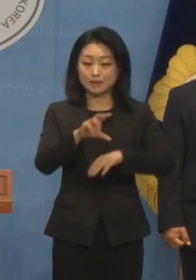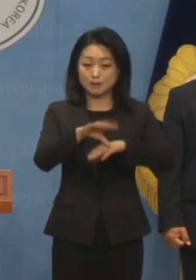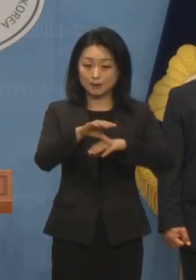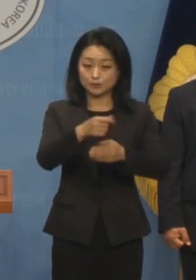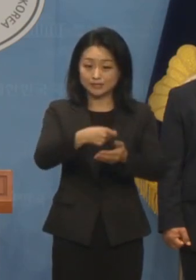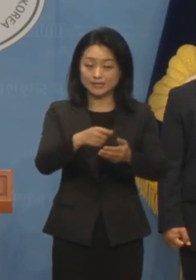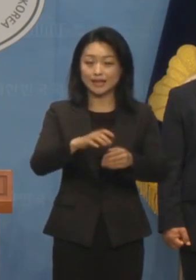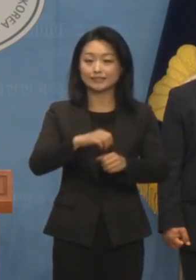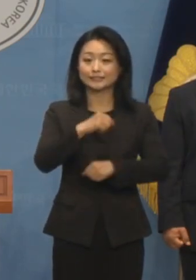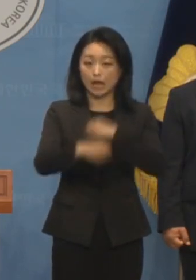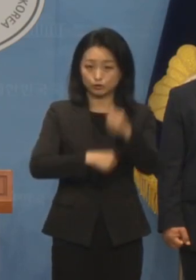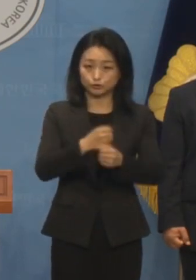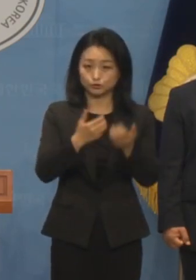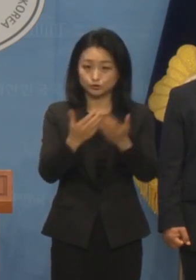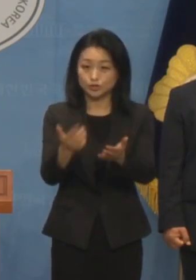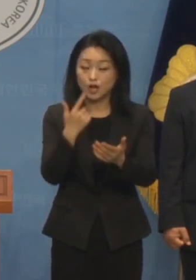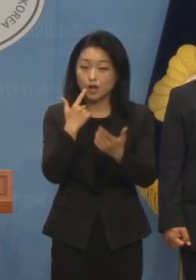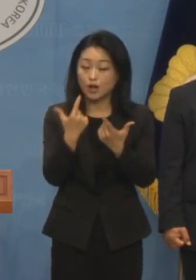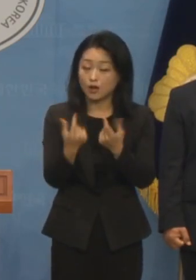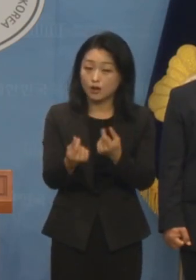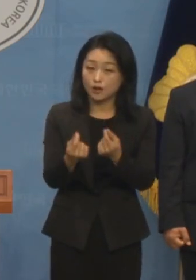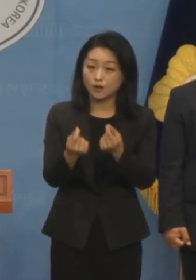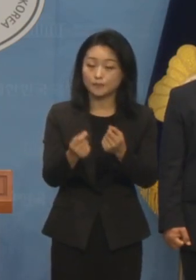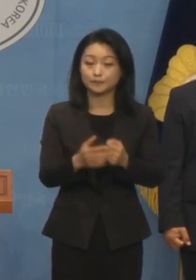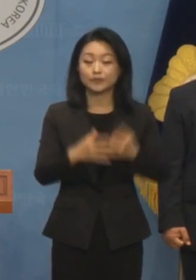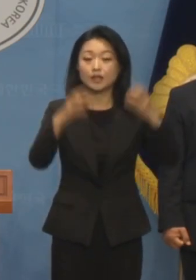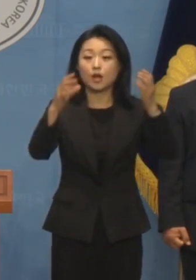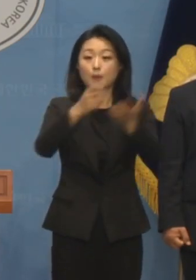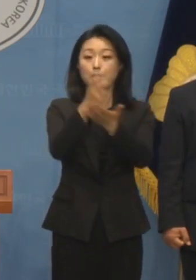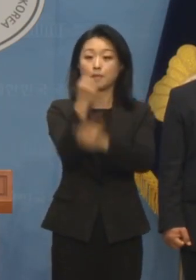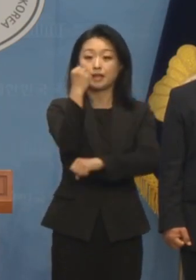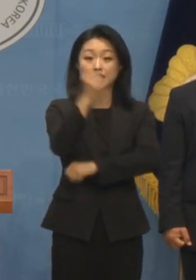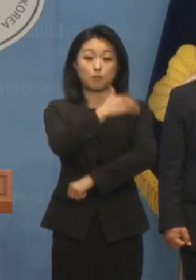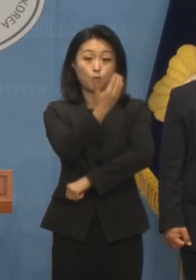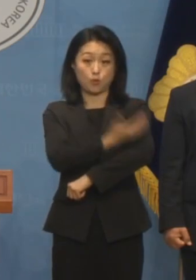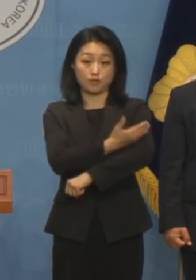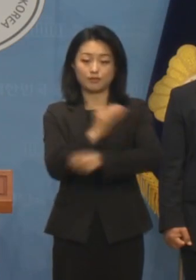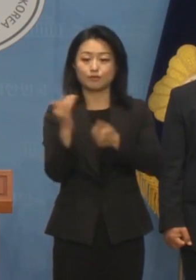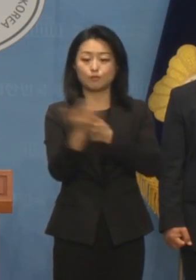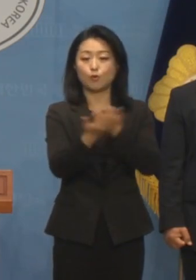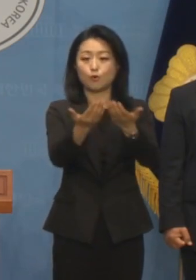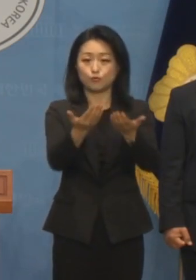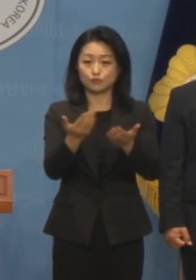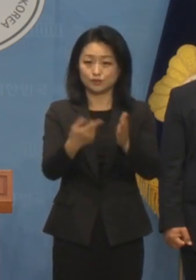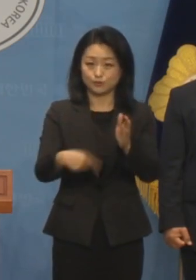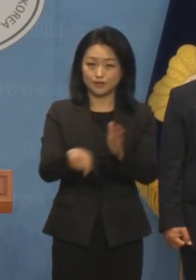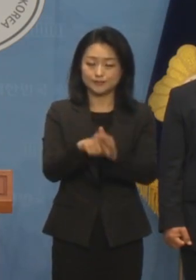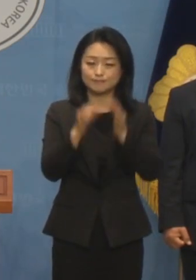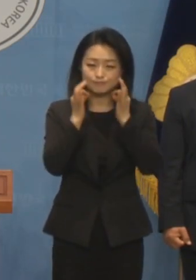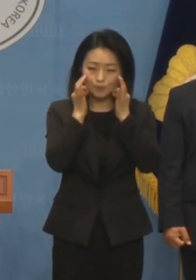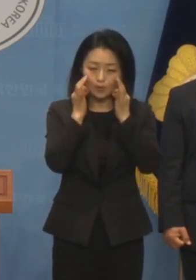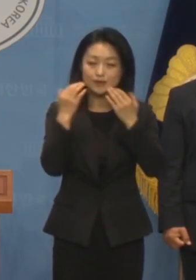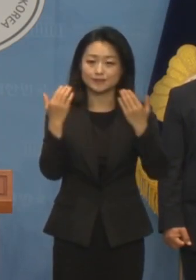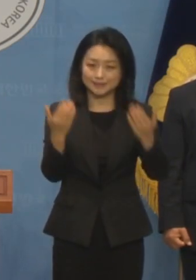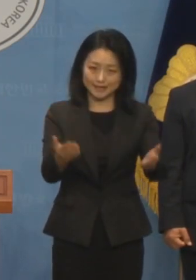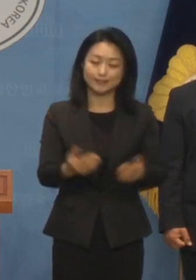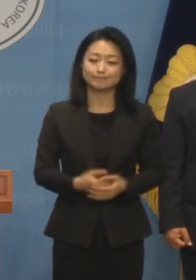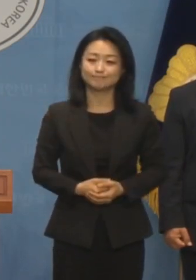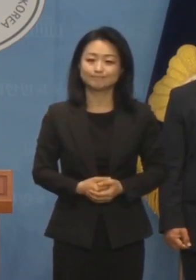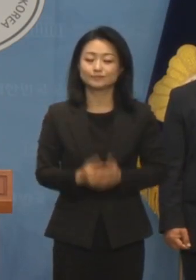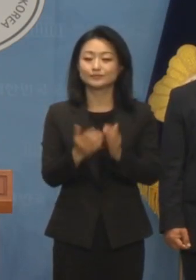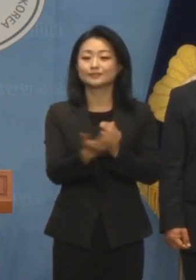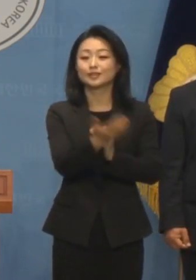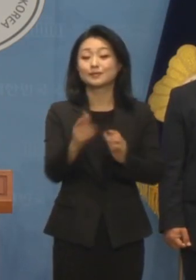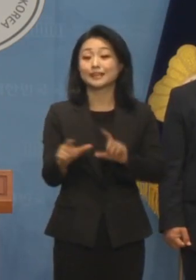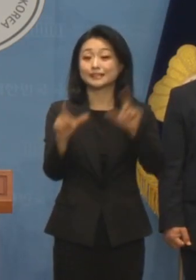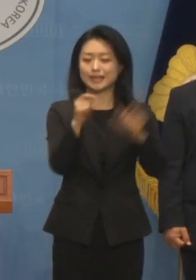윤석열 대통령이 퇴행시키려 하는 헌법상의 기본권 역시 지키기 위해 최선을 다하겠습니다. 국민 삶의